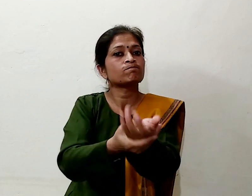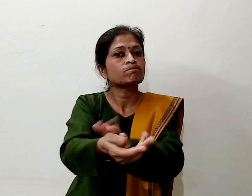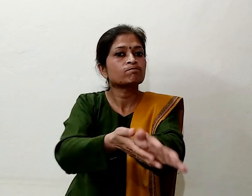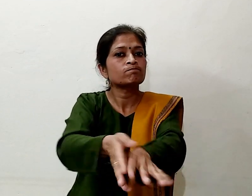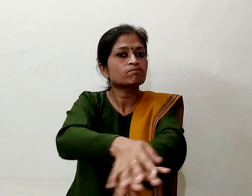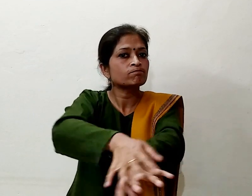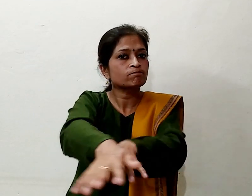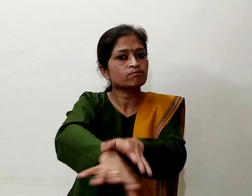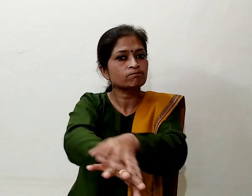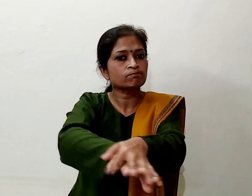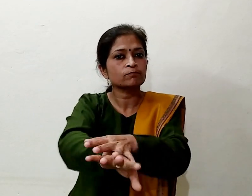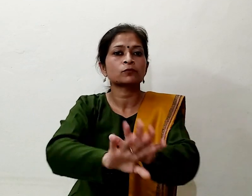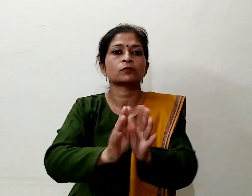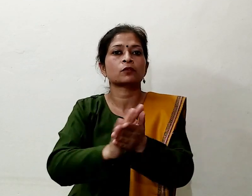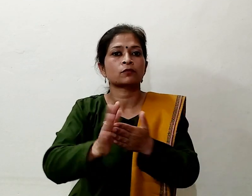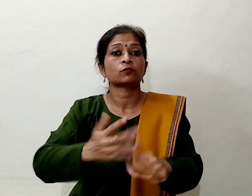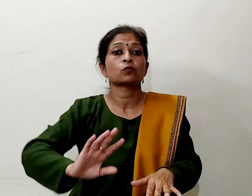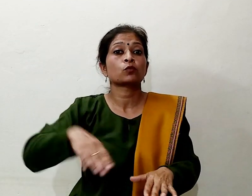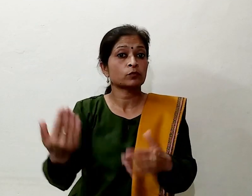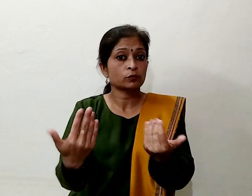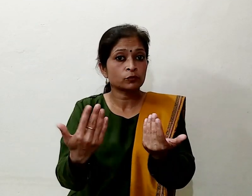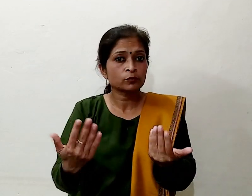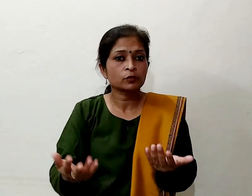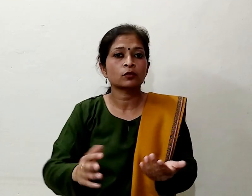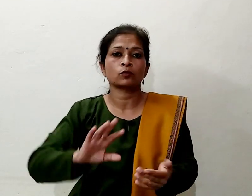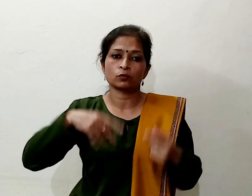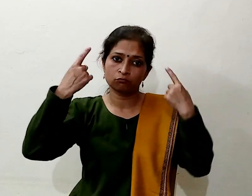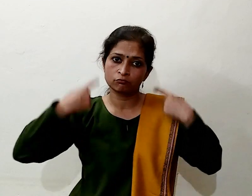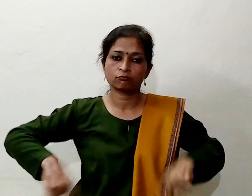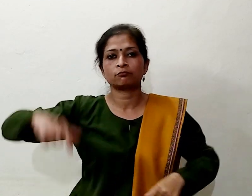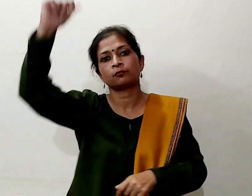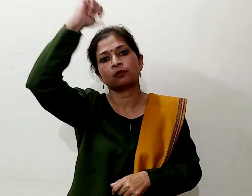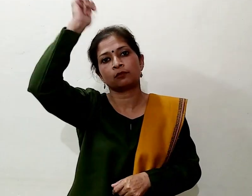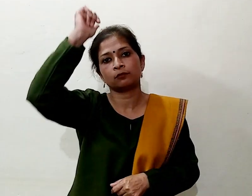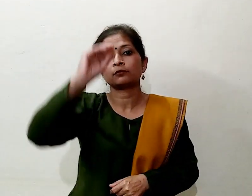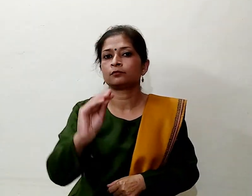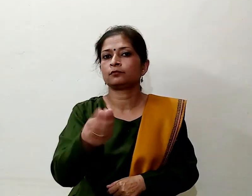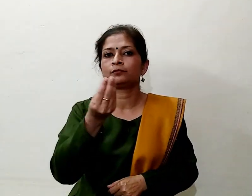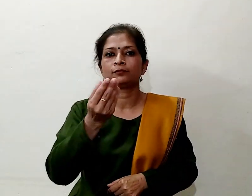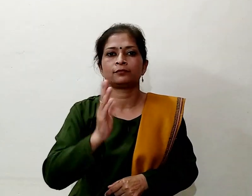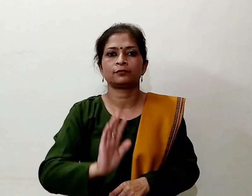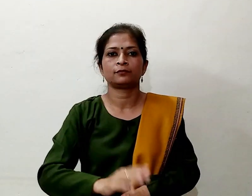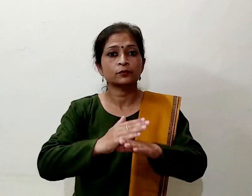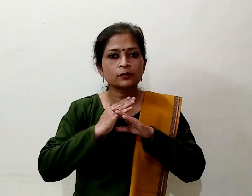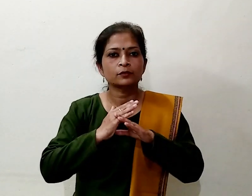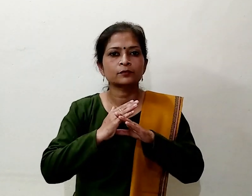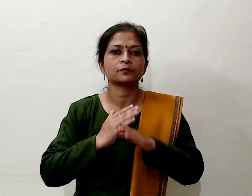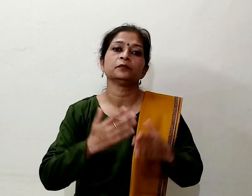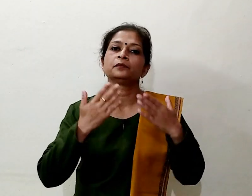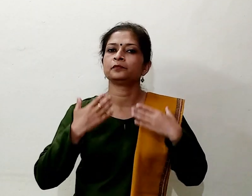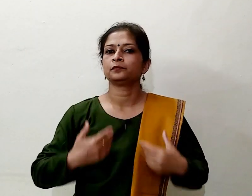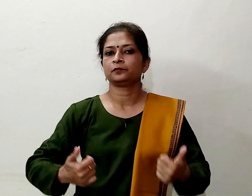और यदी संभव हो तो भली भाती स्नान कर लें। सुरक्षित रहें स्वस्थ